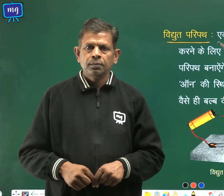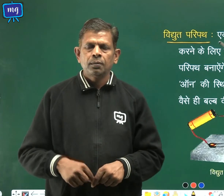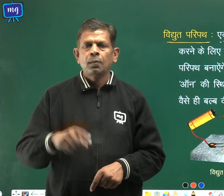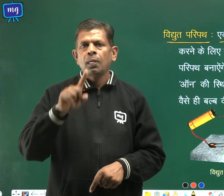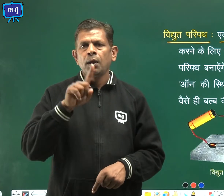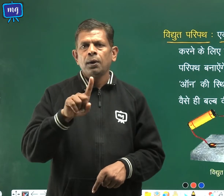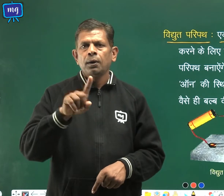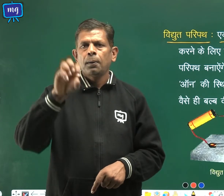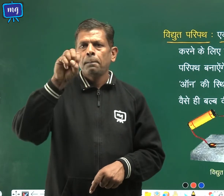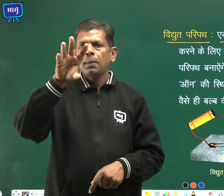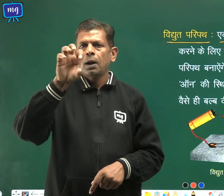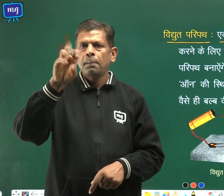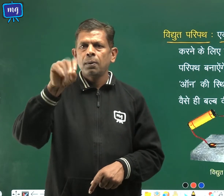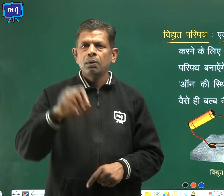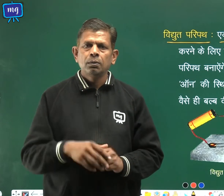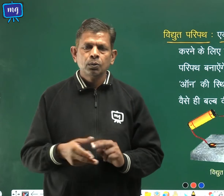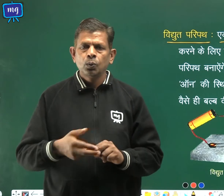एक बल्ब को